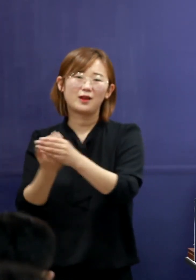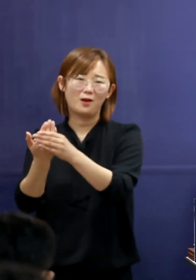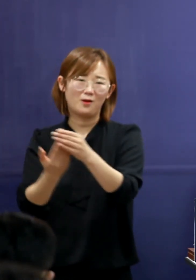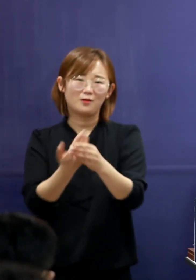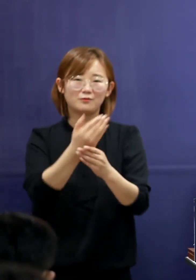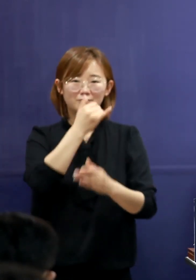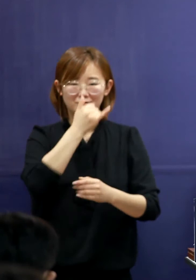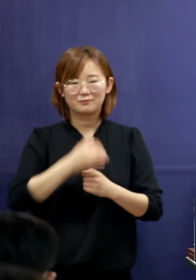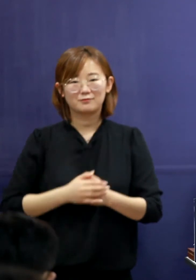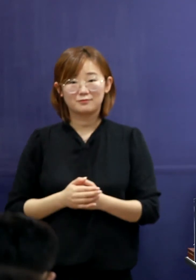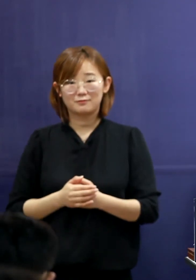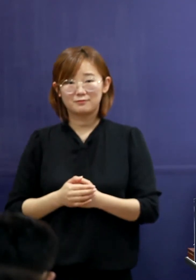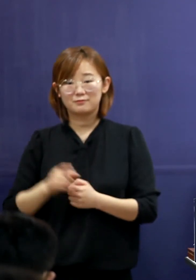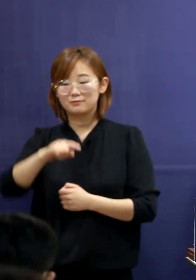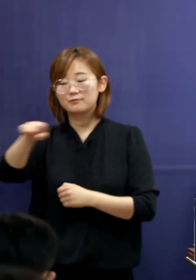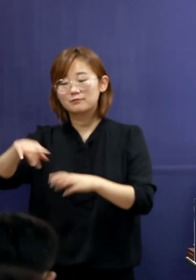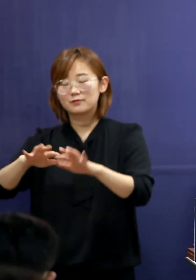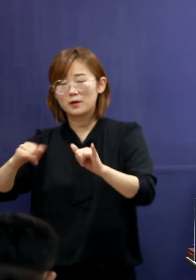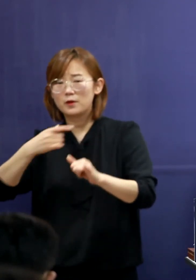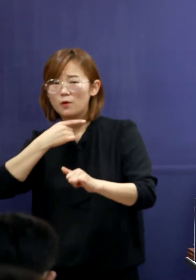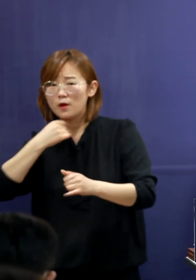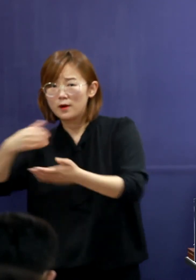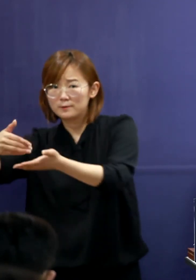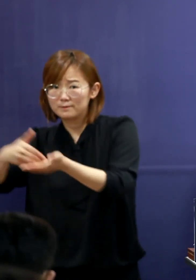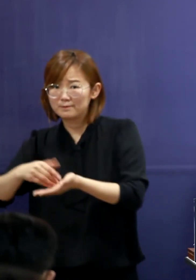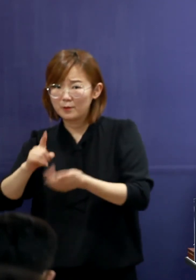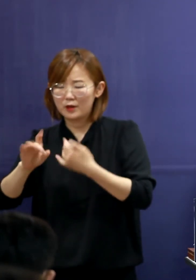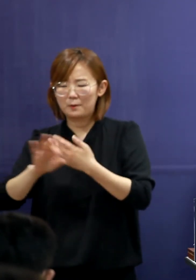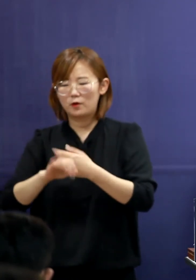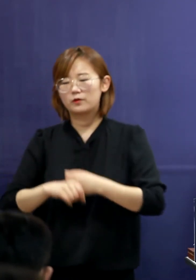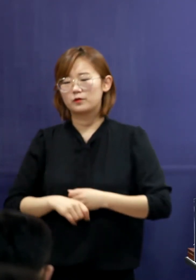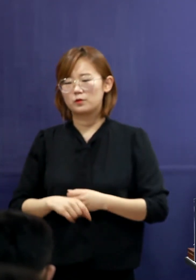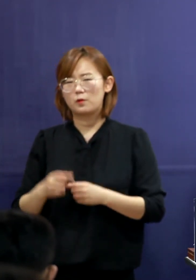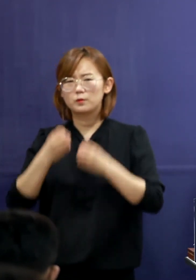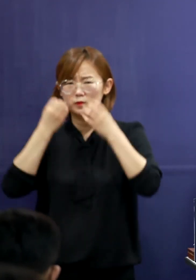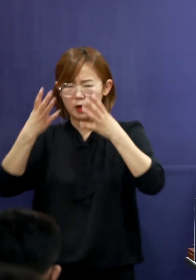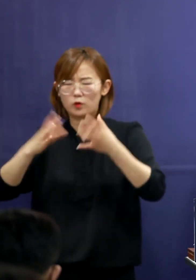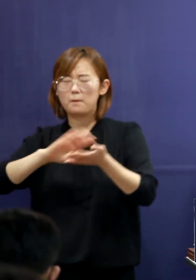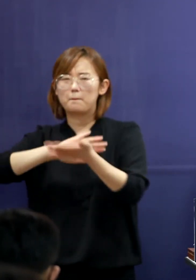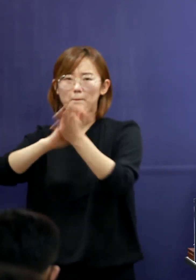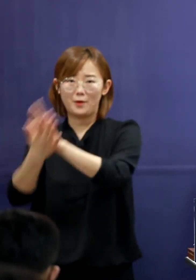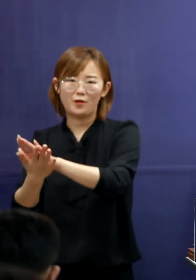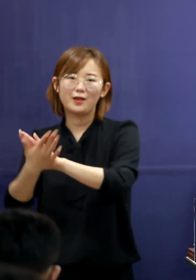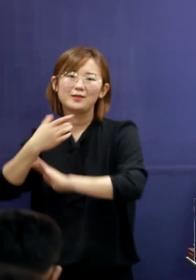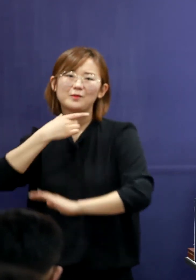요구한 것이 지금 전반적인 개발을 요구를 하는 것 같아요. 급기야에는